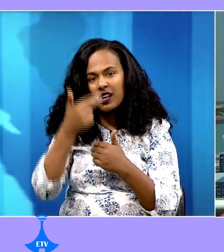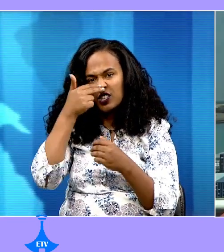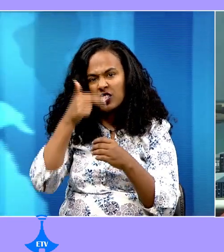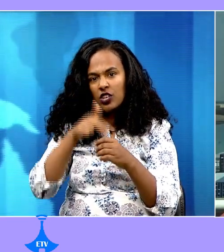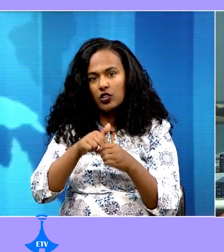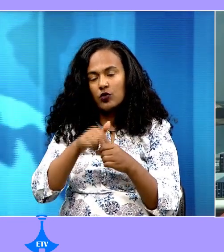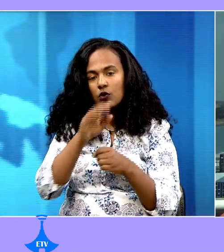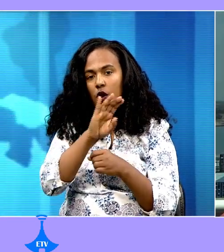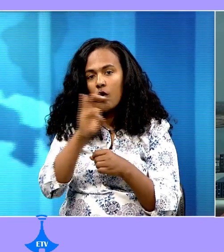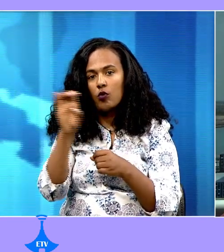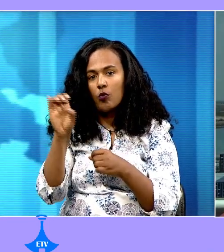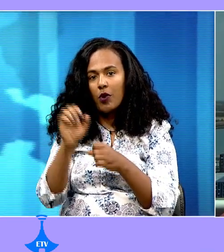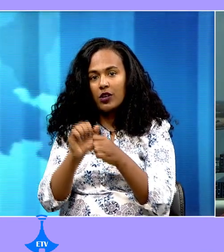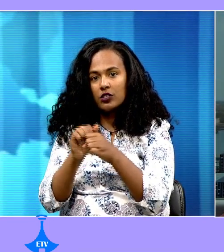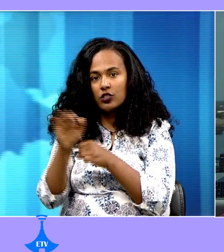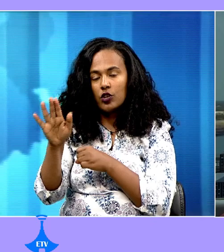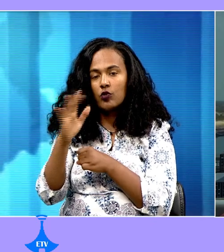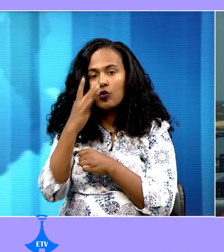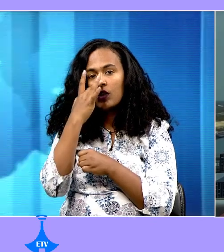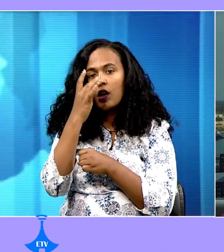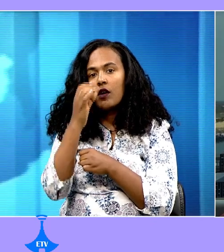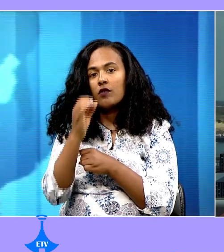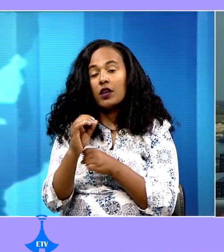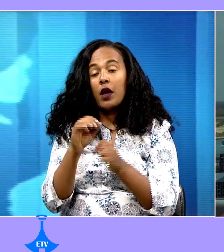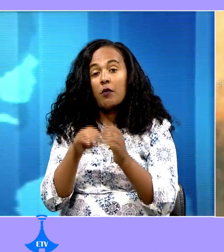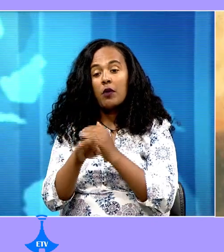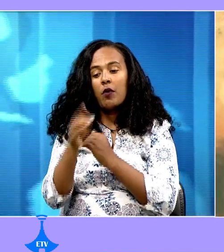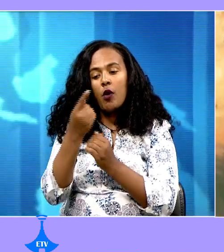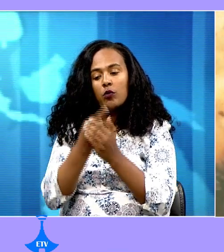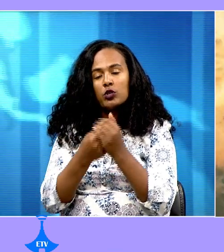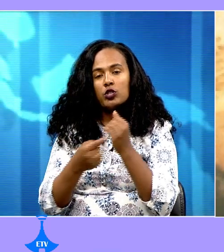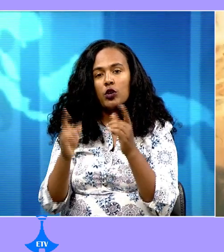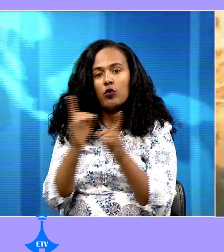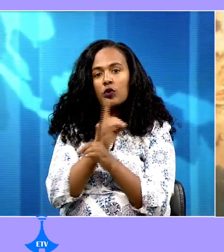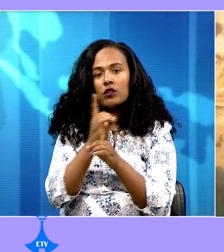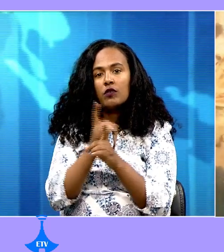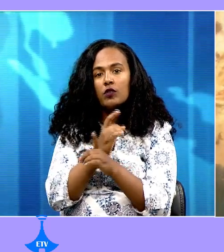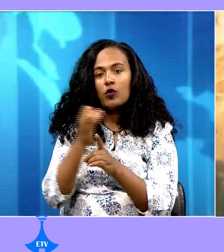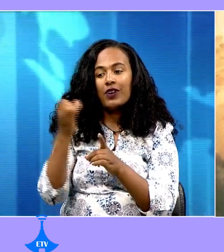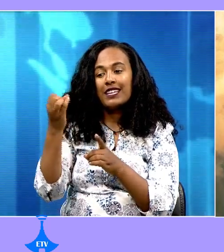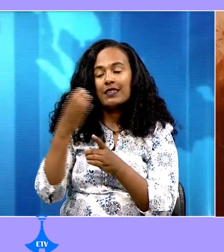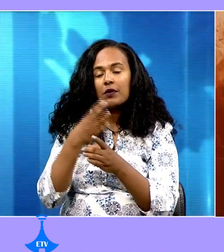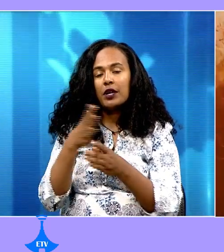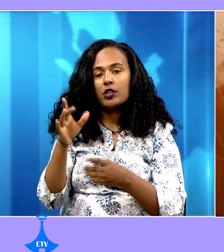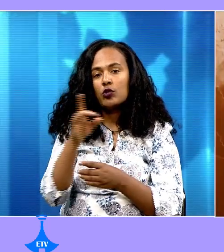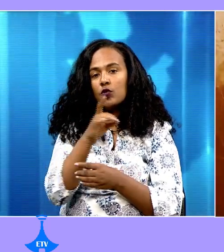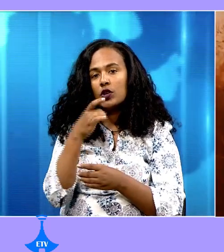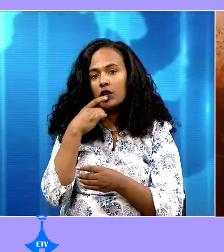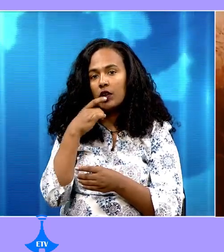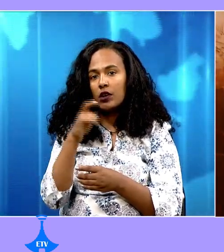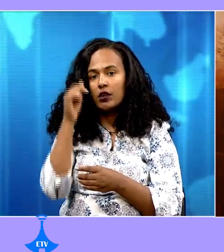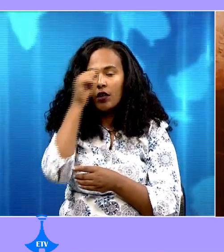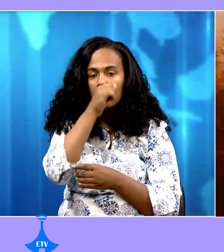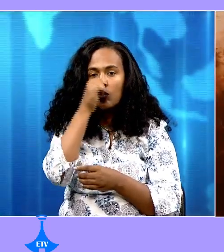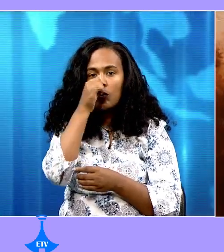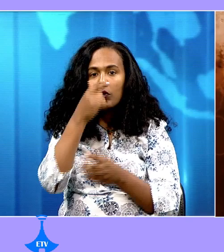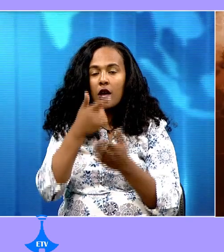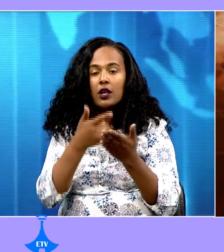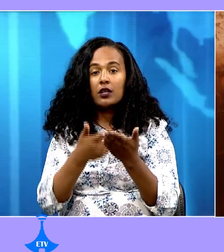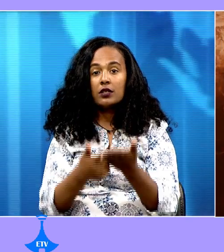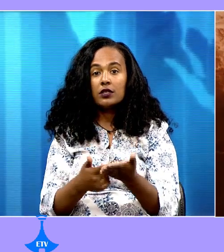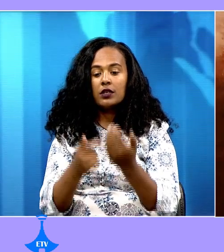አውሮፓ ሲሸኙ የአውሮፓ ሸቀጥ ወደ አፍሪካ መጉረፊያው ብቸኛው የተፈጥሮ ገጸ በረከት ስለመሆኑ ይነገርለታል። ኢትዮጵያ ለዚህ